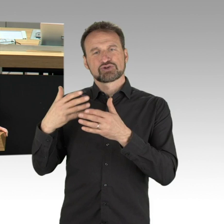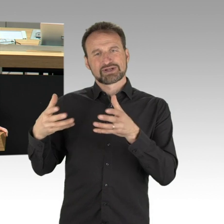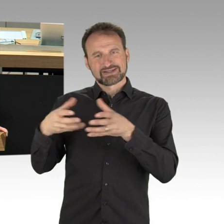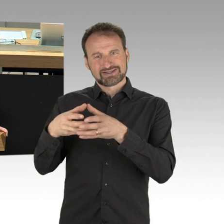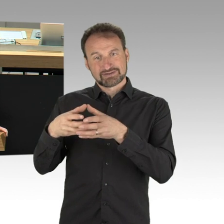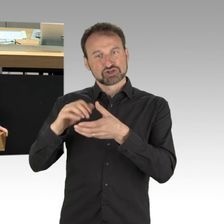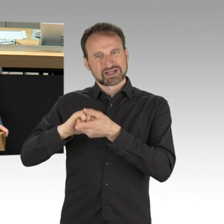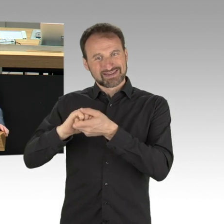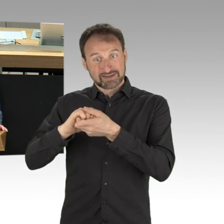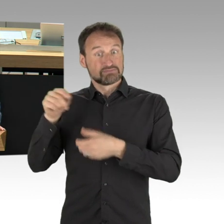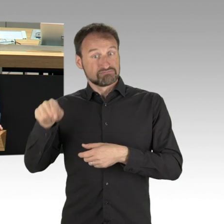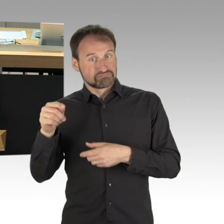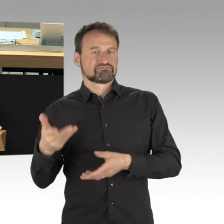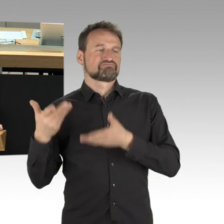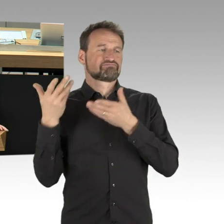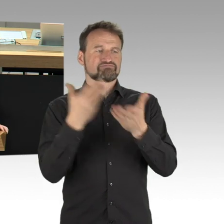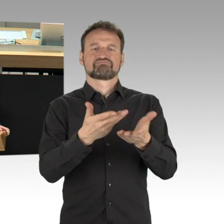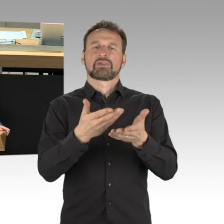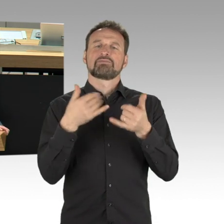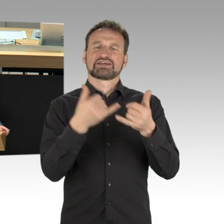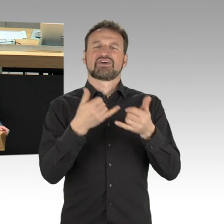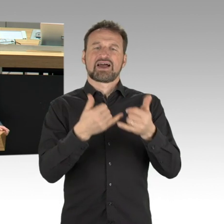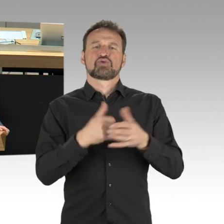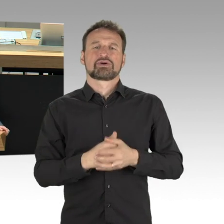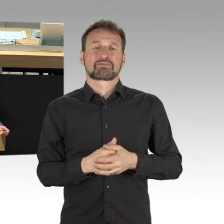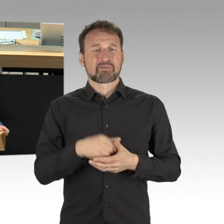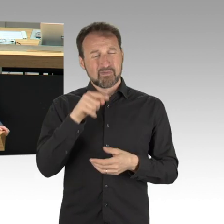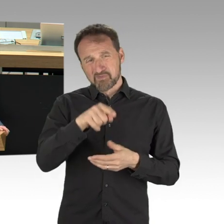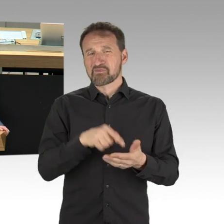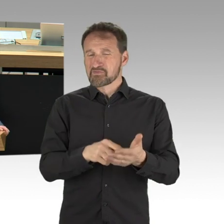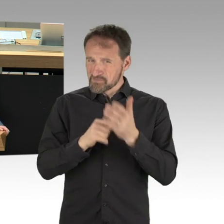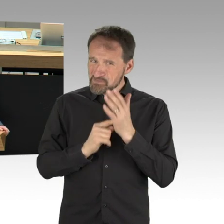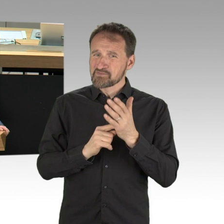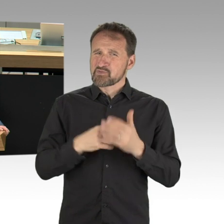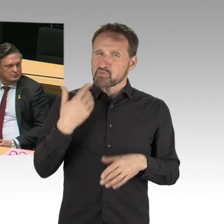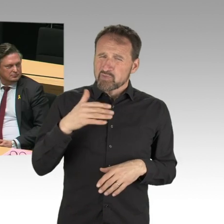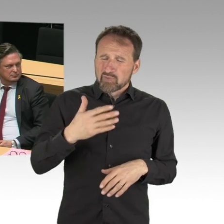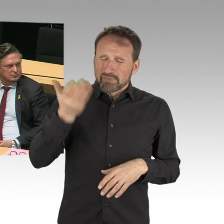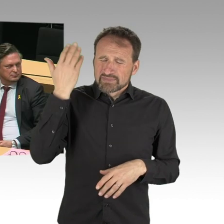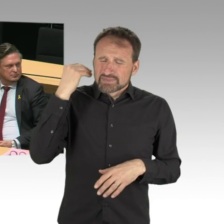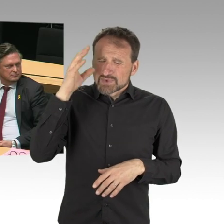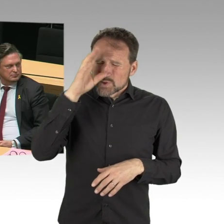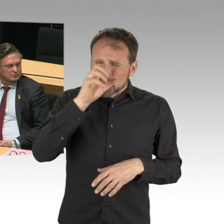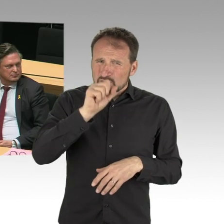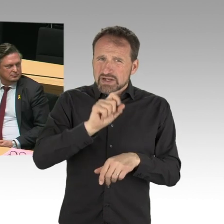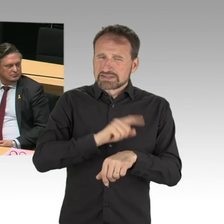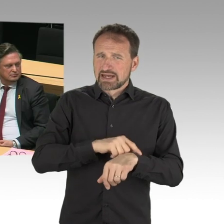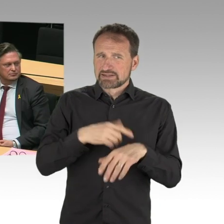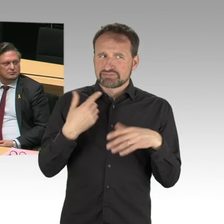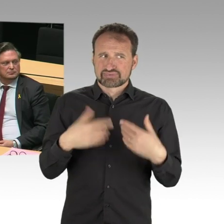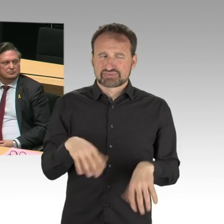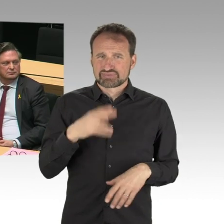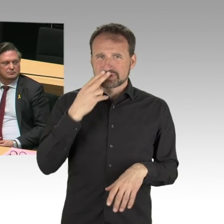Dorf jüdische Geschichte gab. Und es ist wichtig, dass wir uns daran erinnern, und dass wir immer